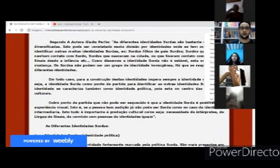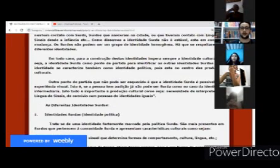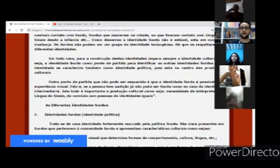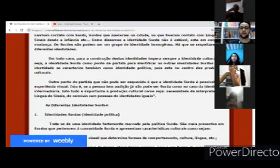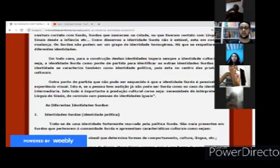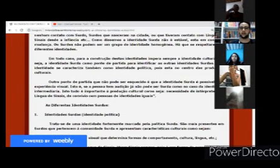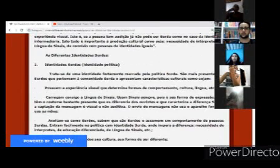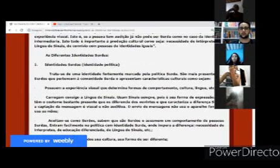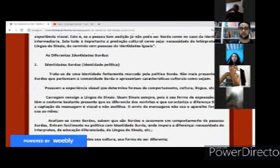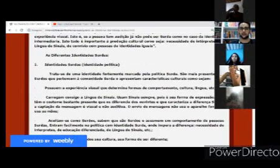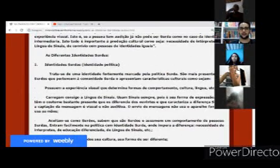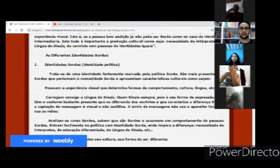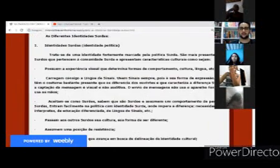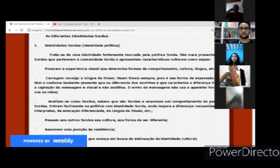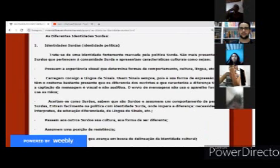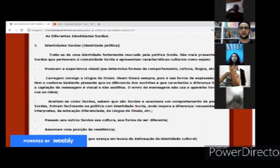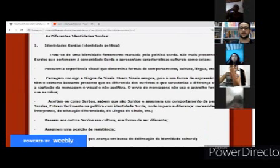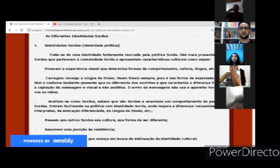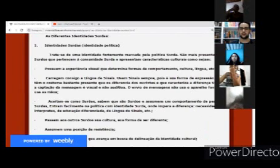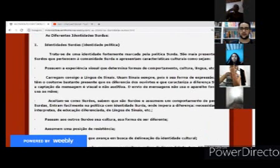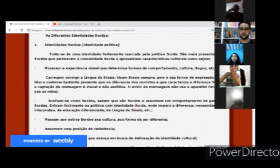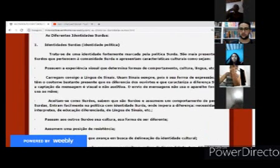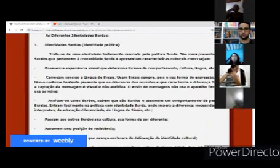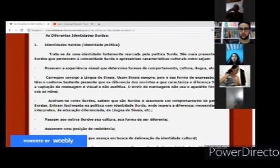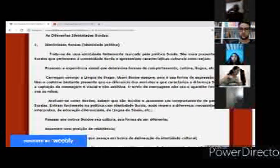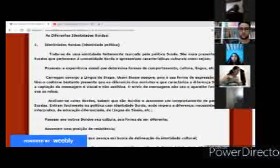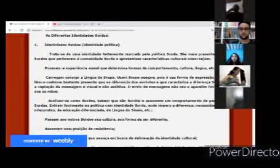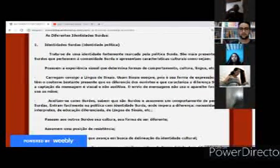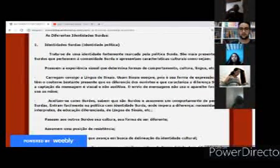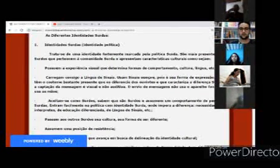a identidade surda, que é essa primeira identidade de todas,